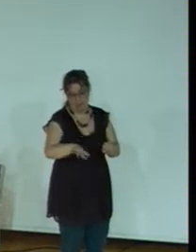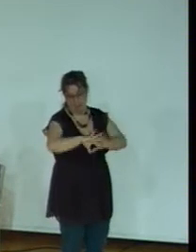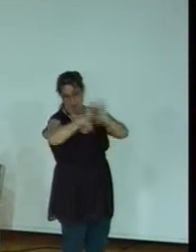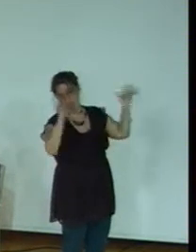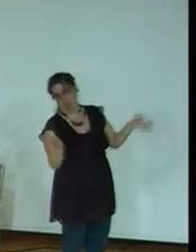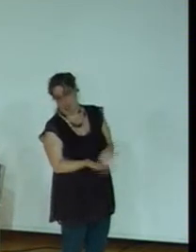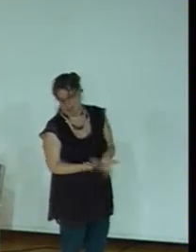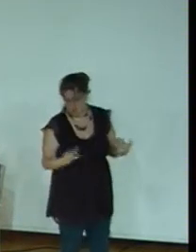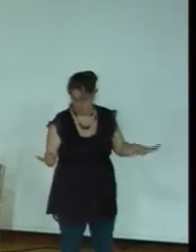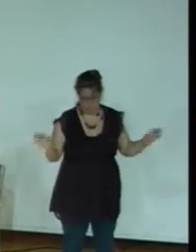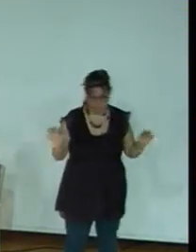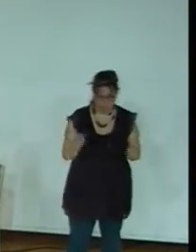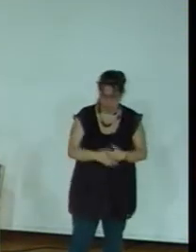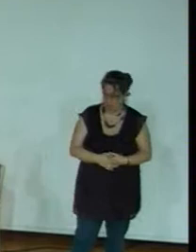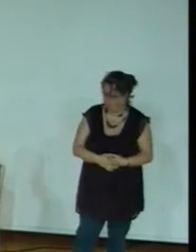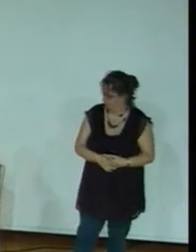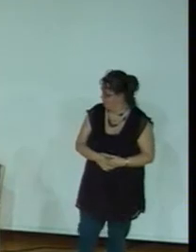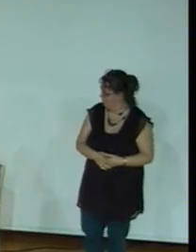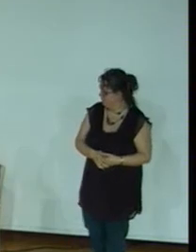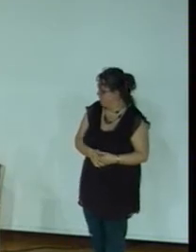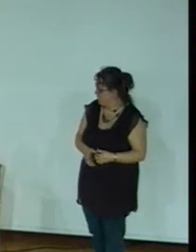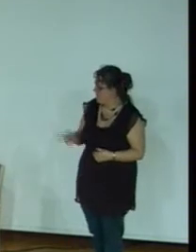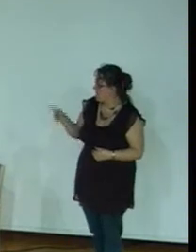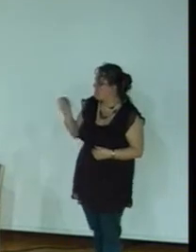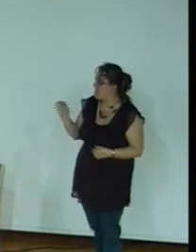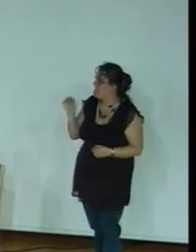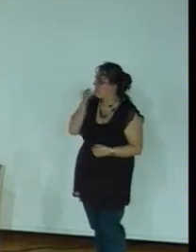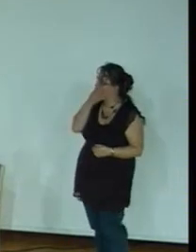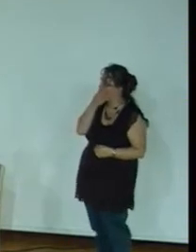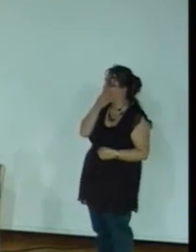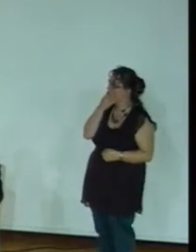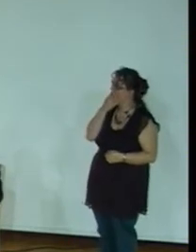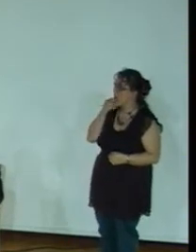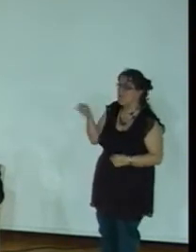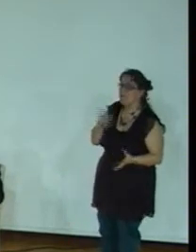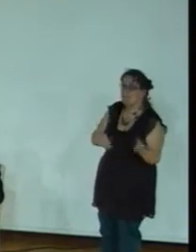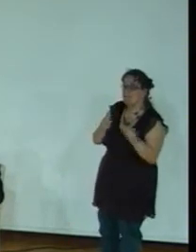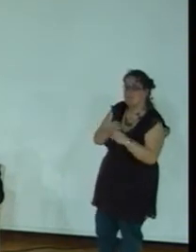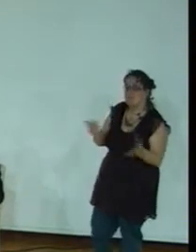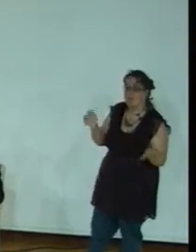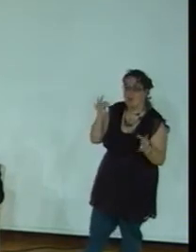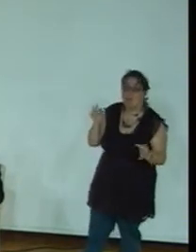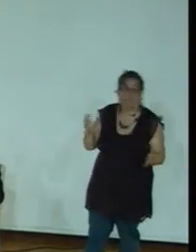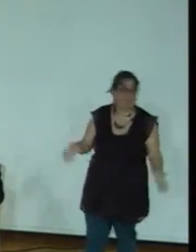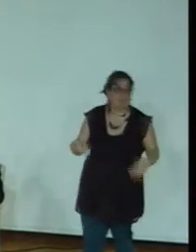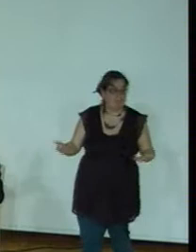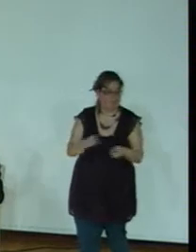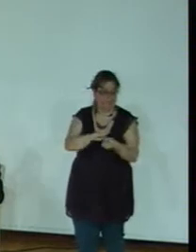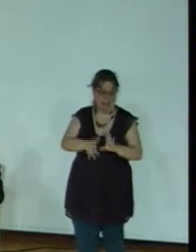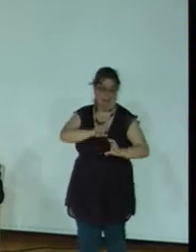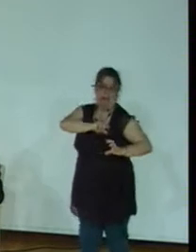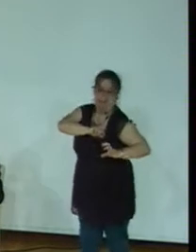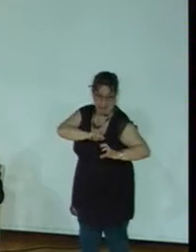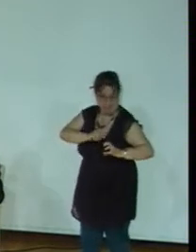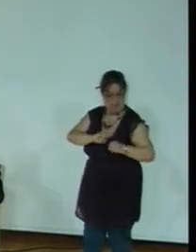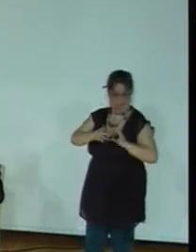de la population. Alors, juste un complément sur le flicage d'Internet, il n'y a pas d'autre mot. Faire fermer